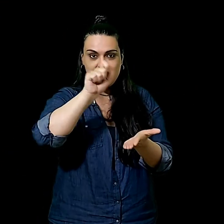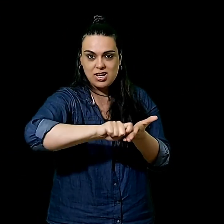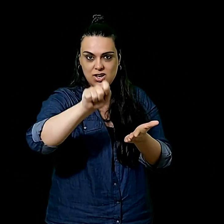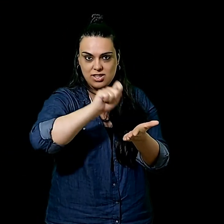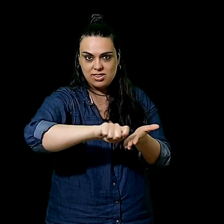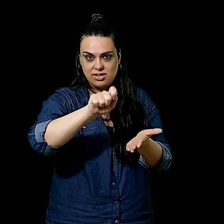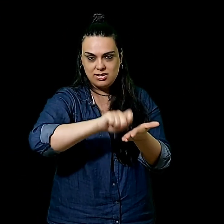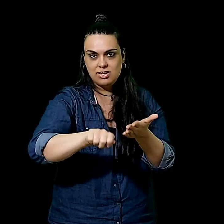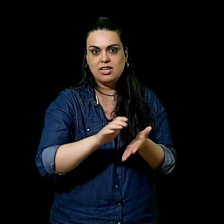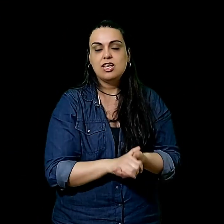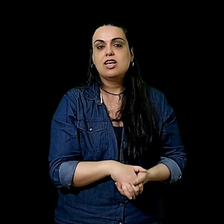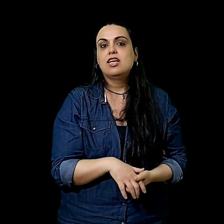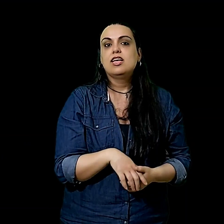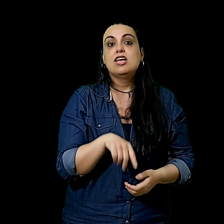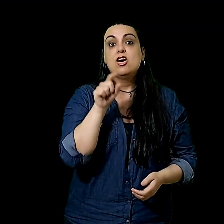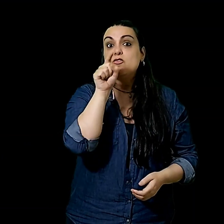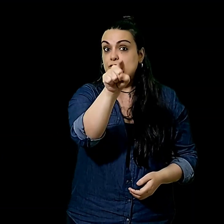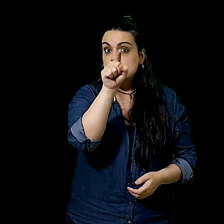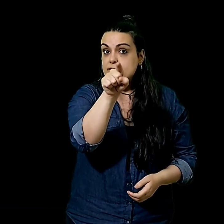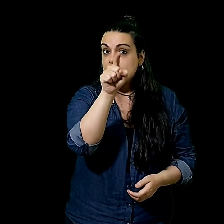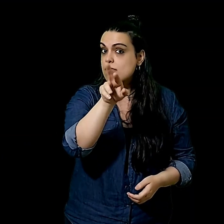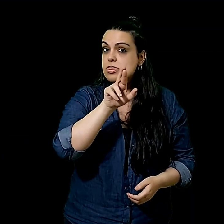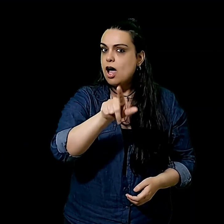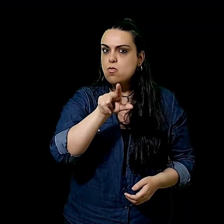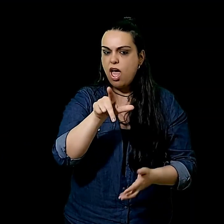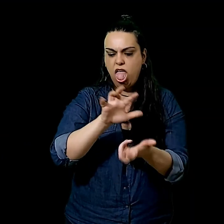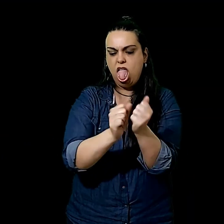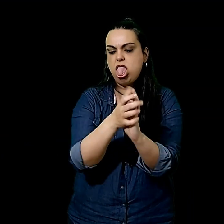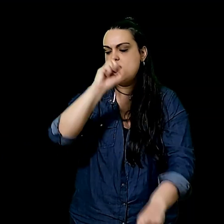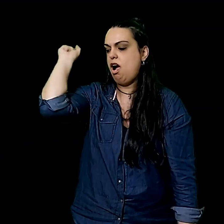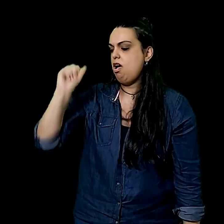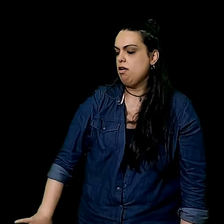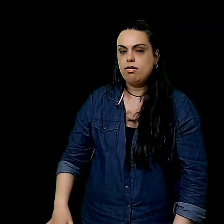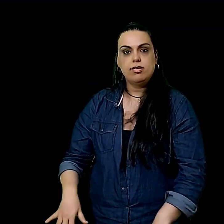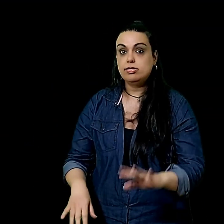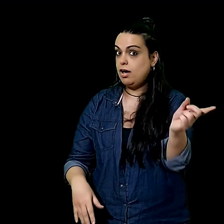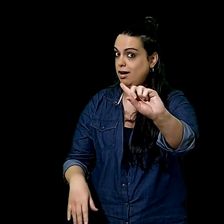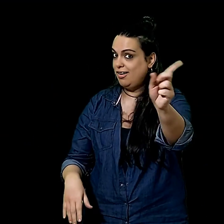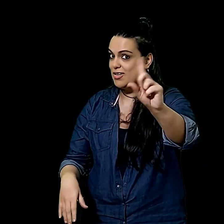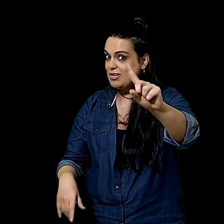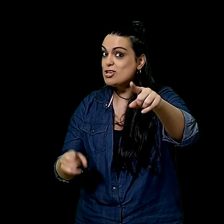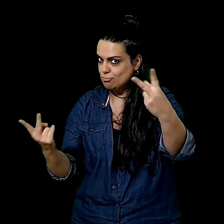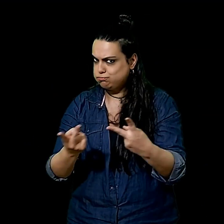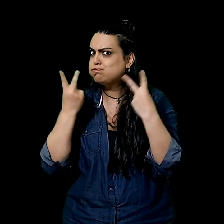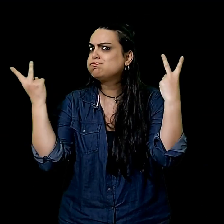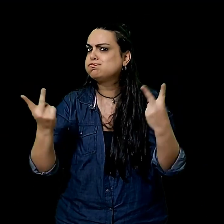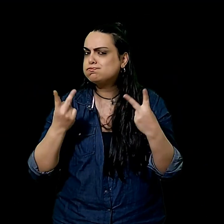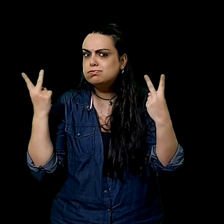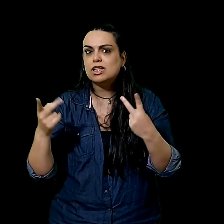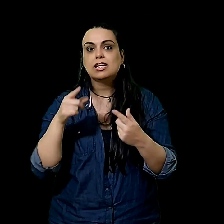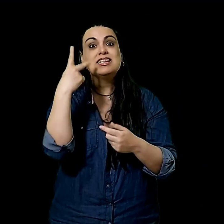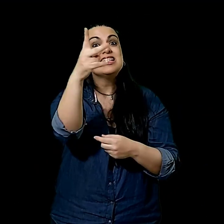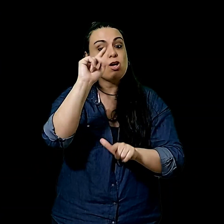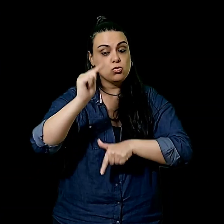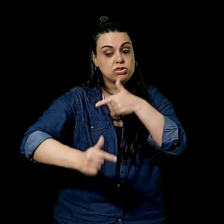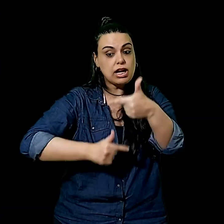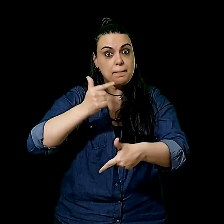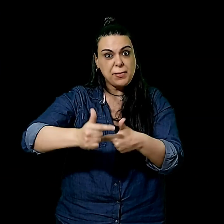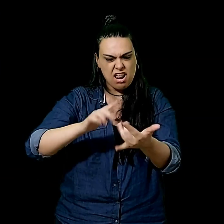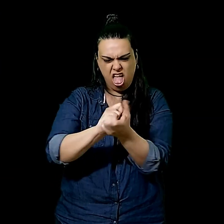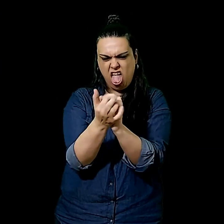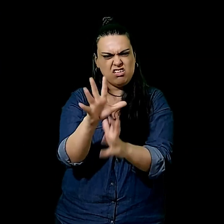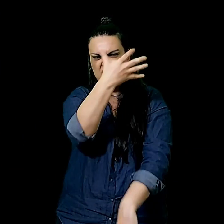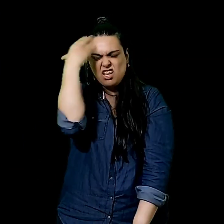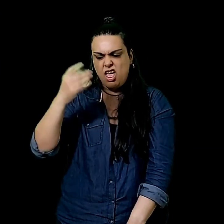dos tópicos. Você não é descartável. Segundo, as suas obras também não.